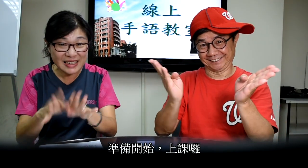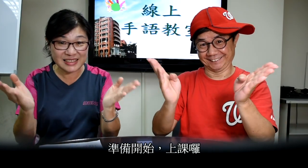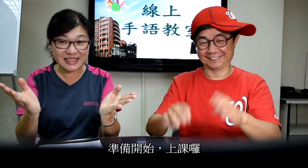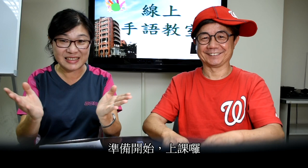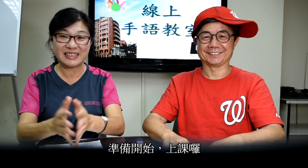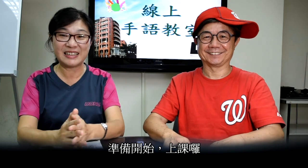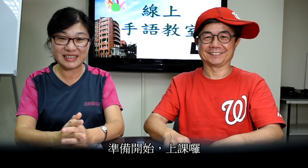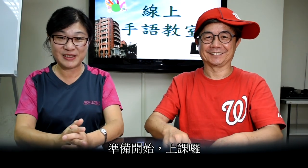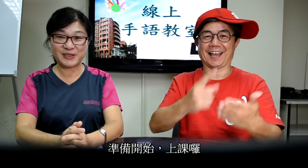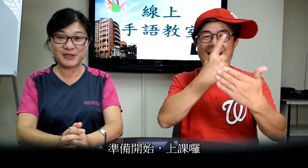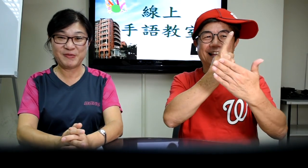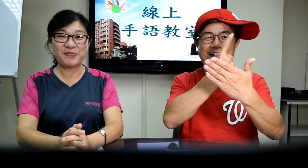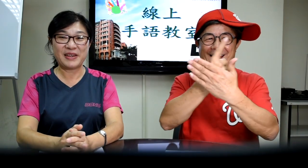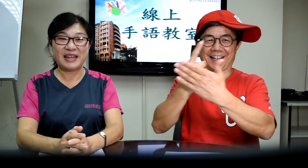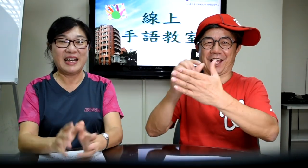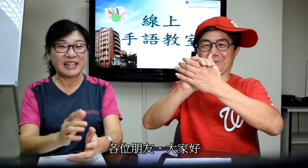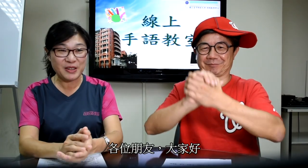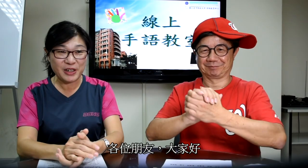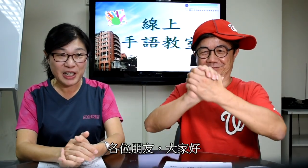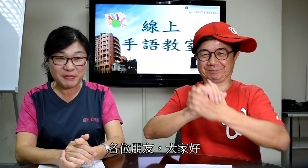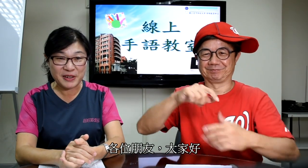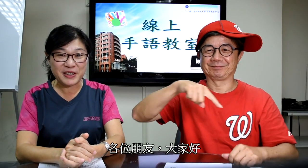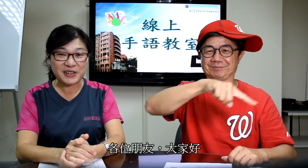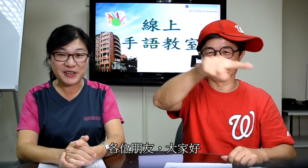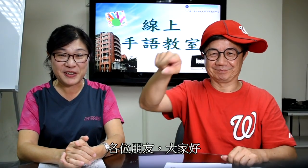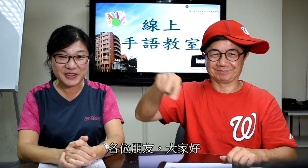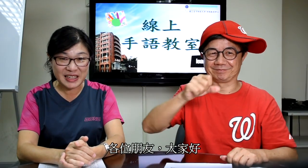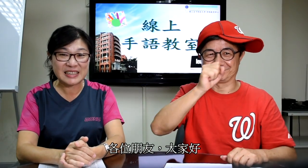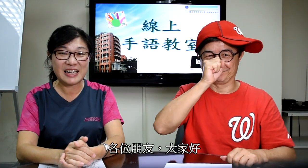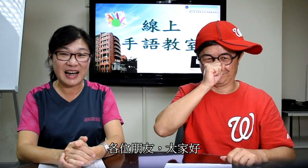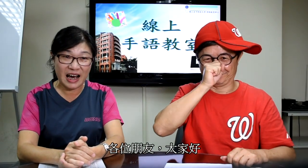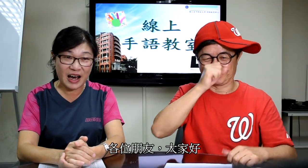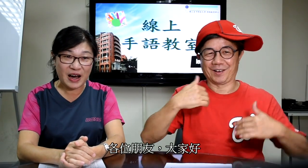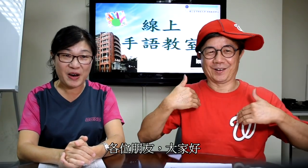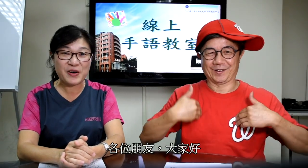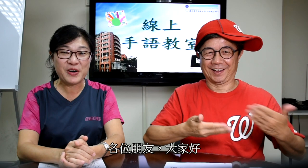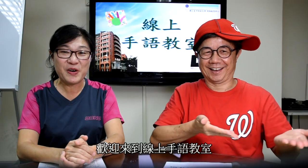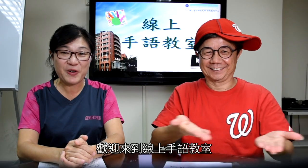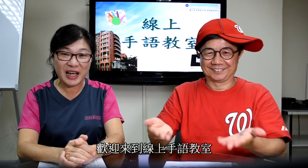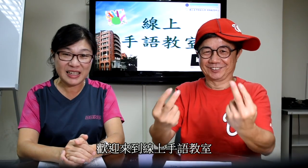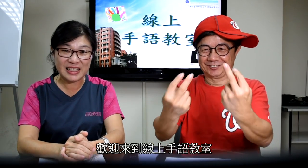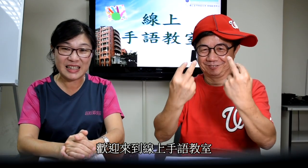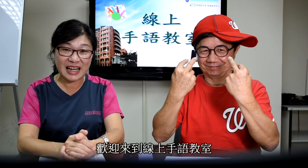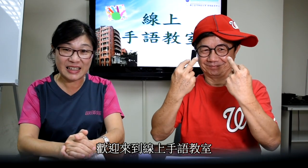准备开始上课咯。各位朋友大家好，欢迎来